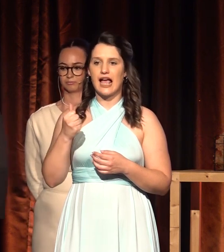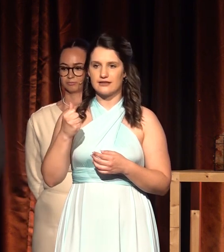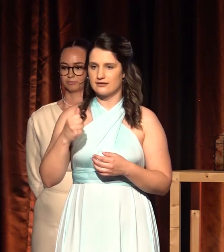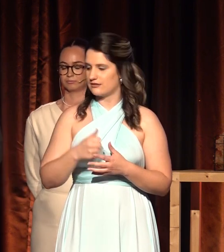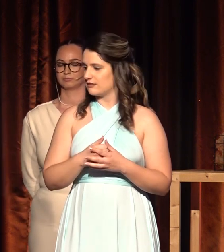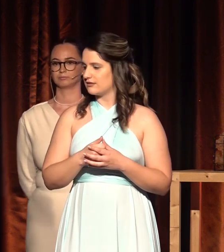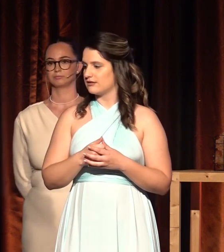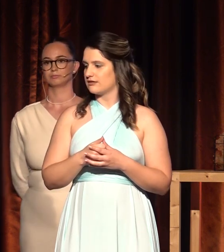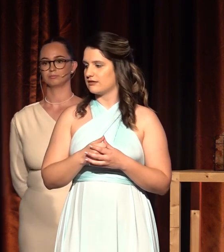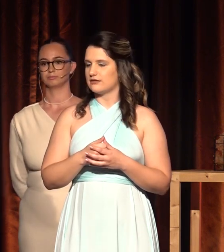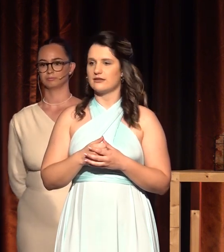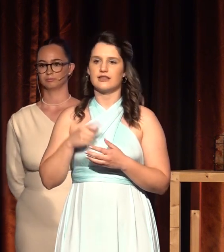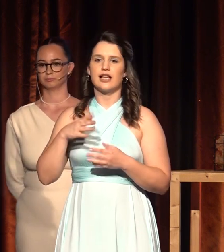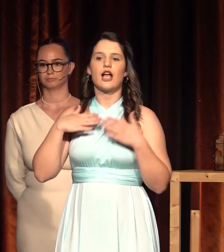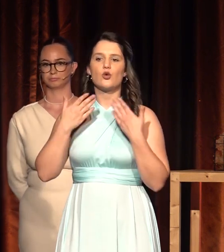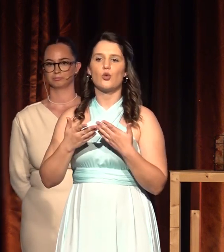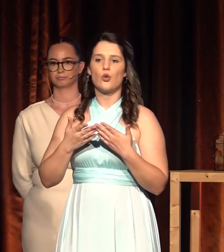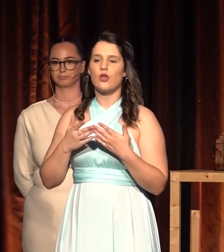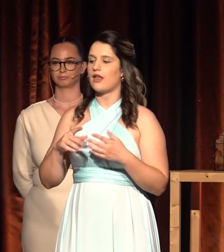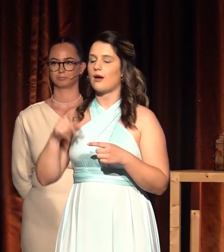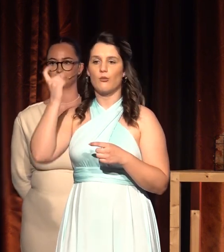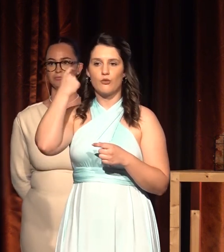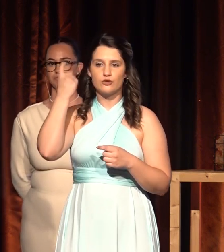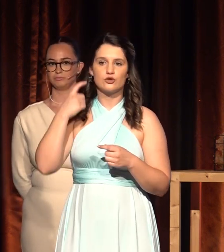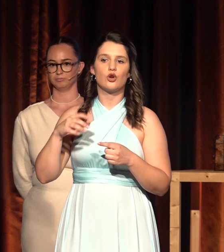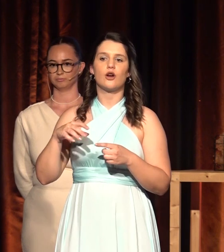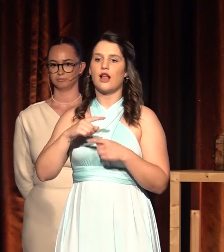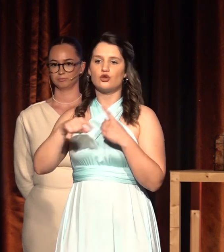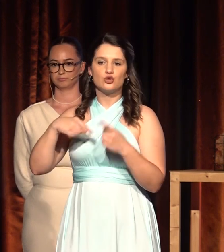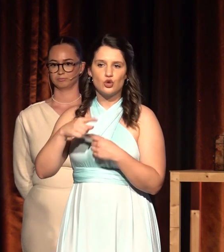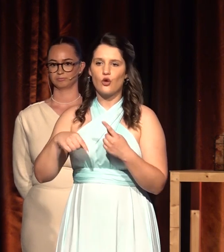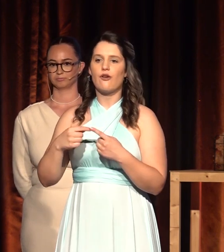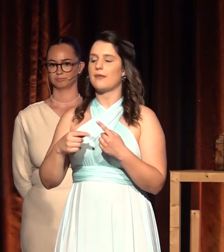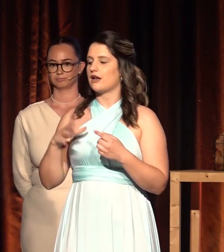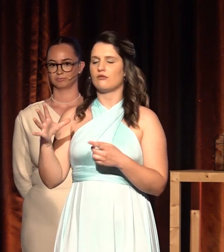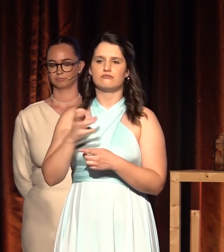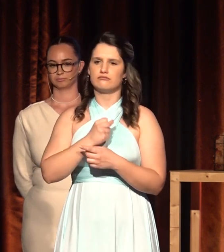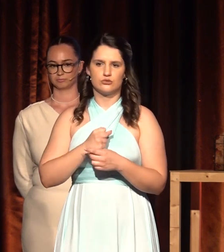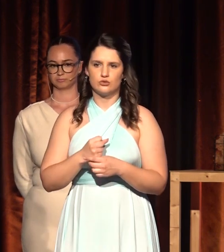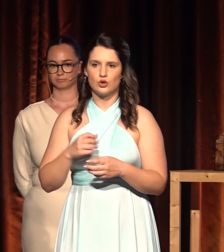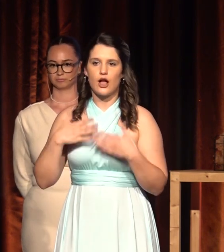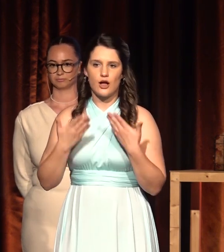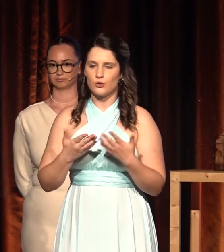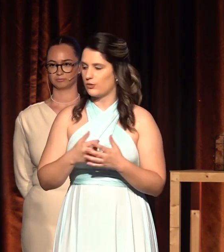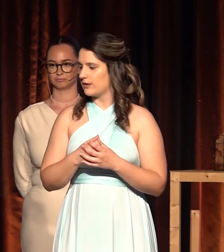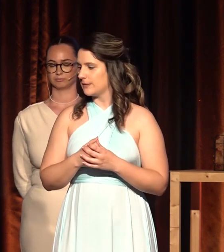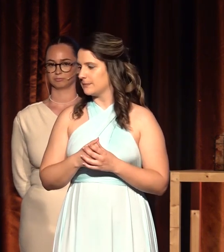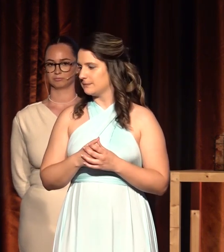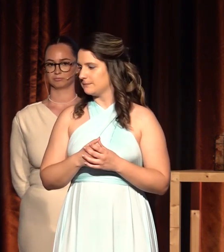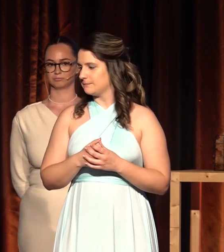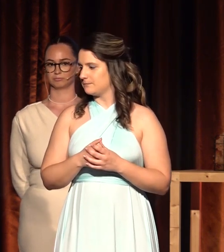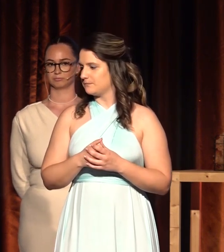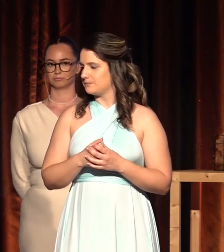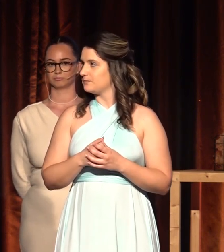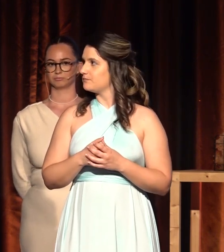centre que treballa moltíssim per la relació en l'entorn, en la ciutat i en moltes de les àrees, en aquest cas de l'Ajuntament. I